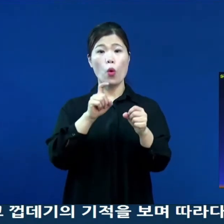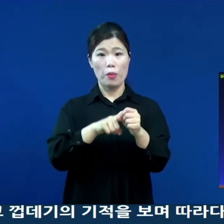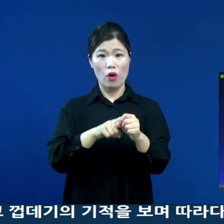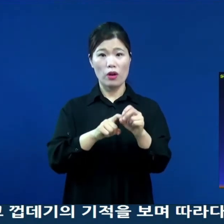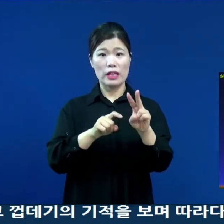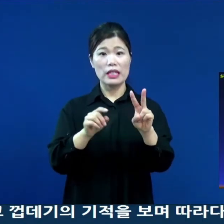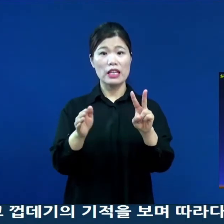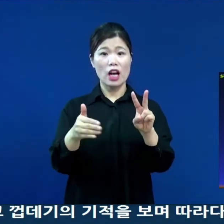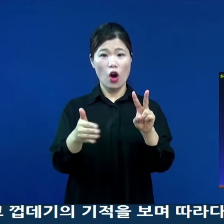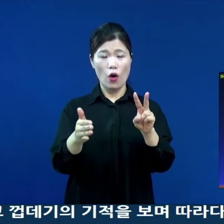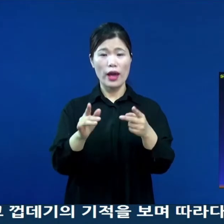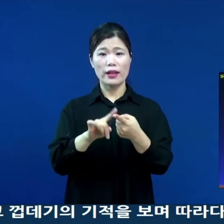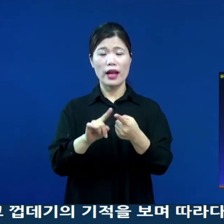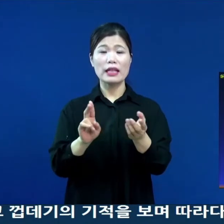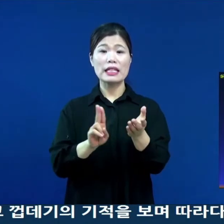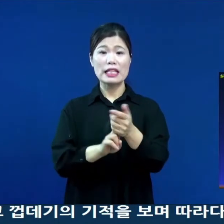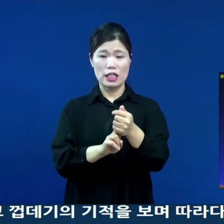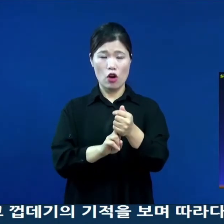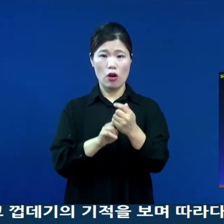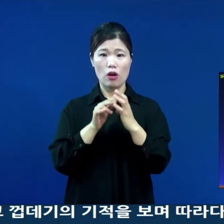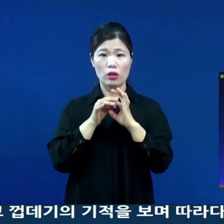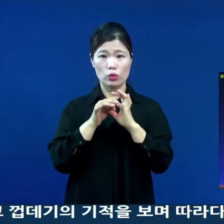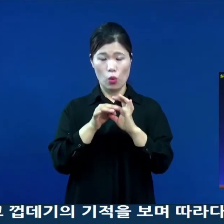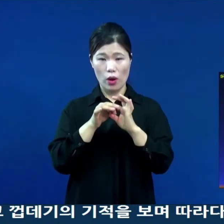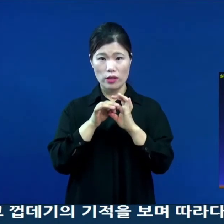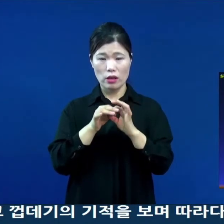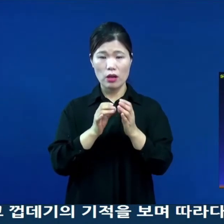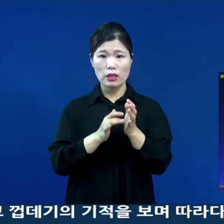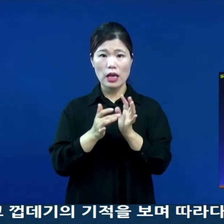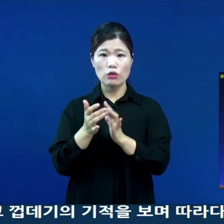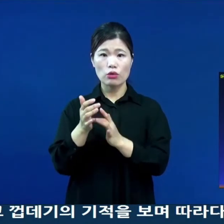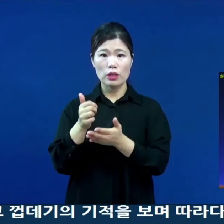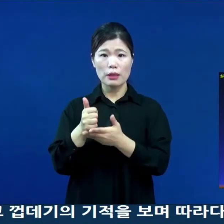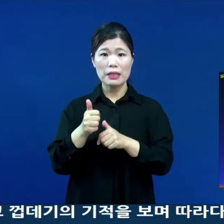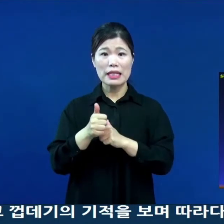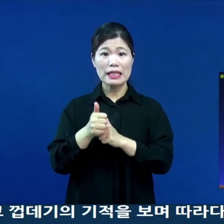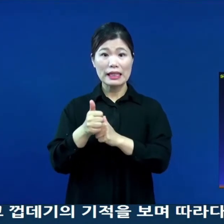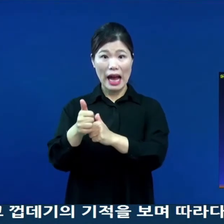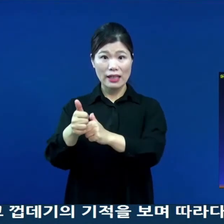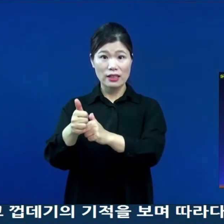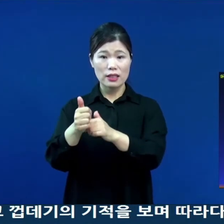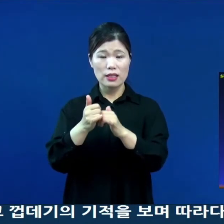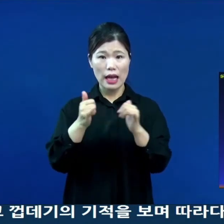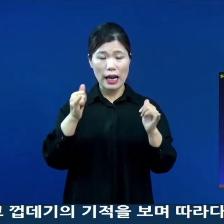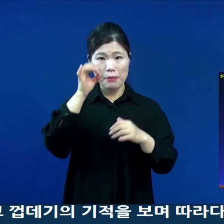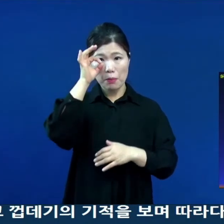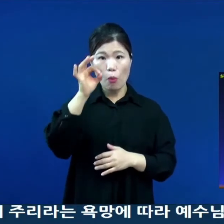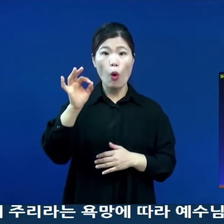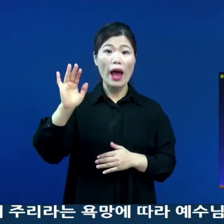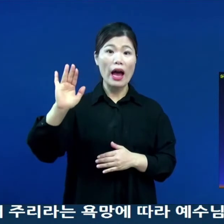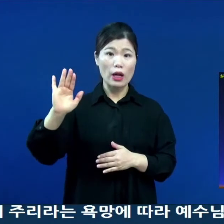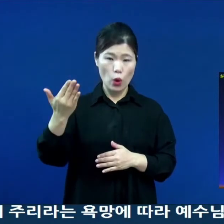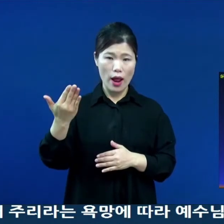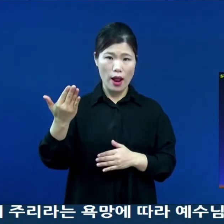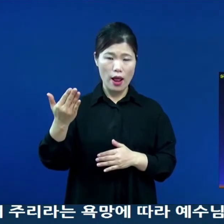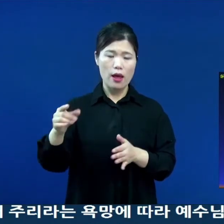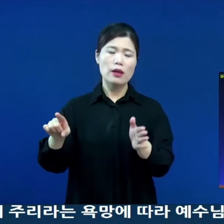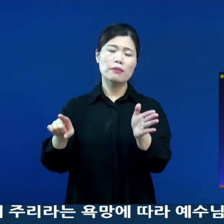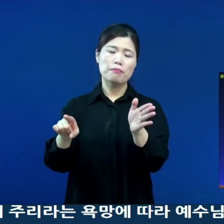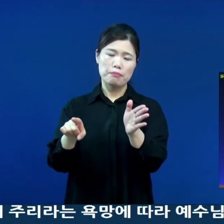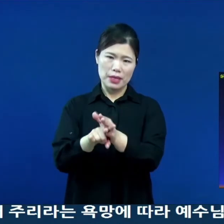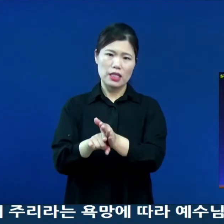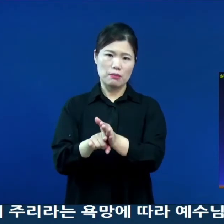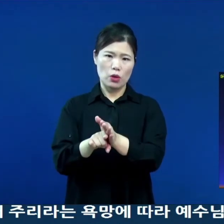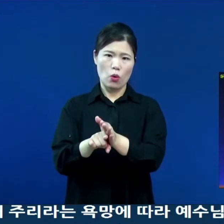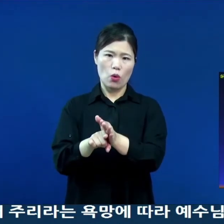오병이어의 기적을 통해서 예수님을 따르는 사람이 보아야 할 믿음으로 이끌어주는 그